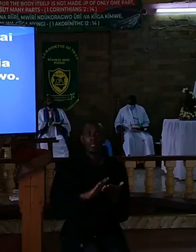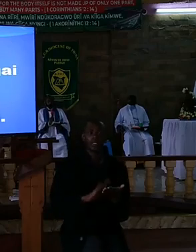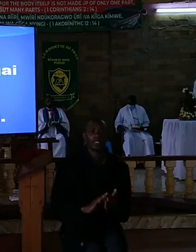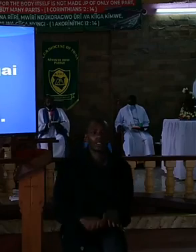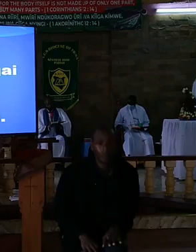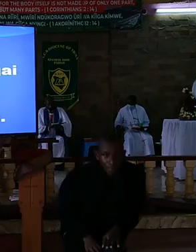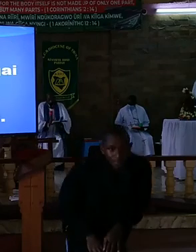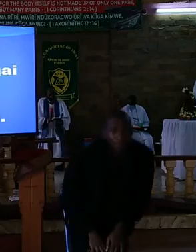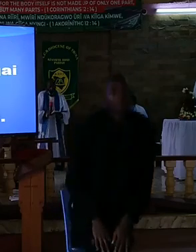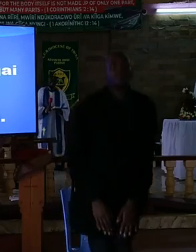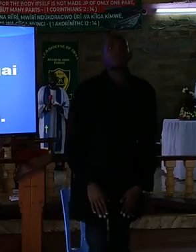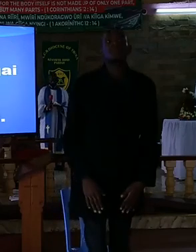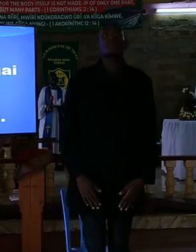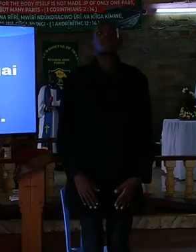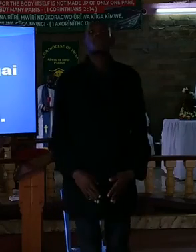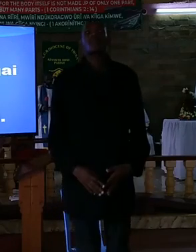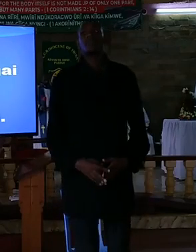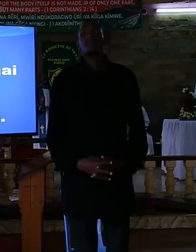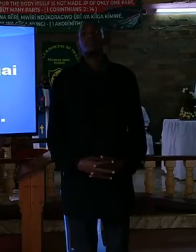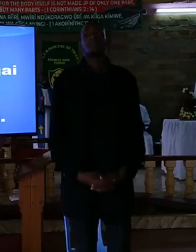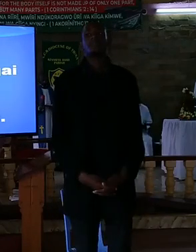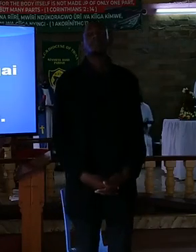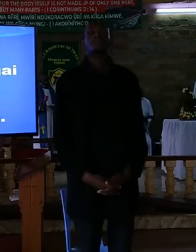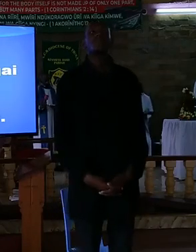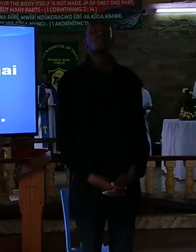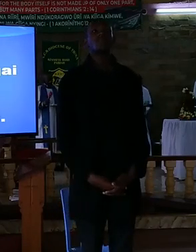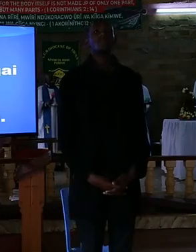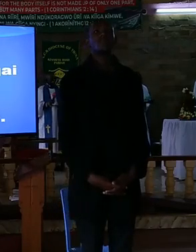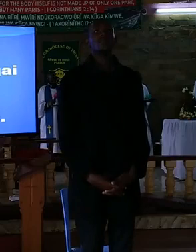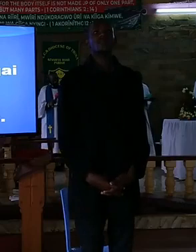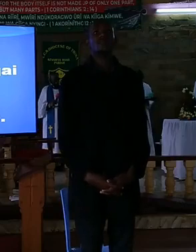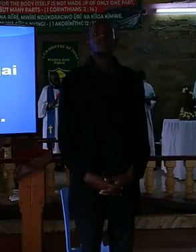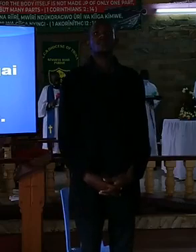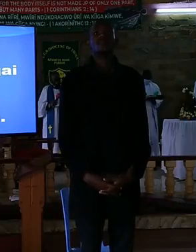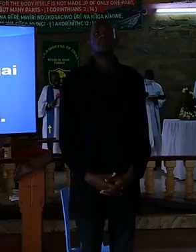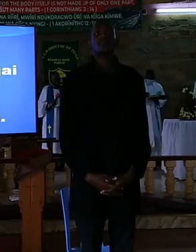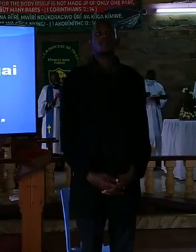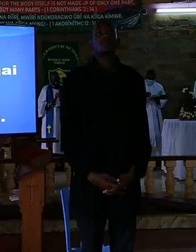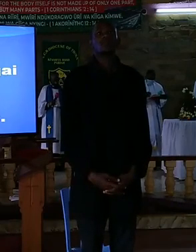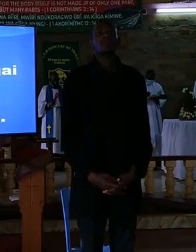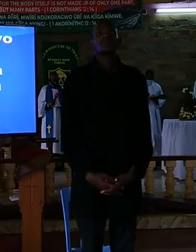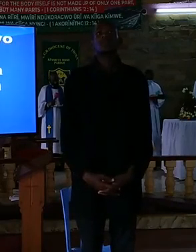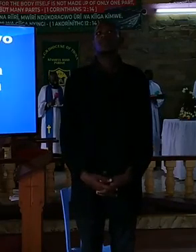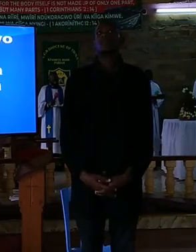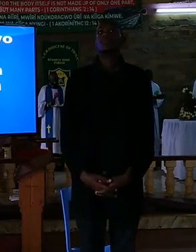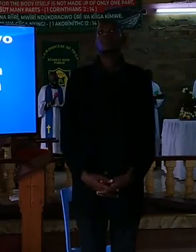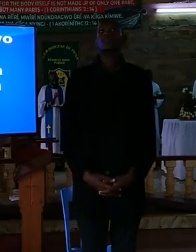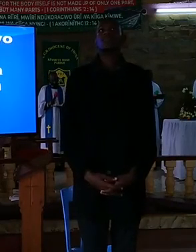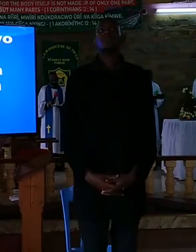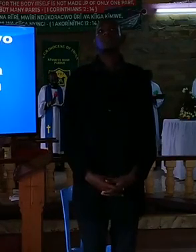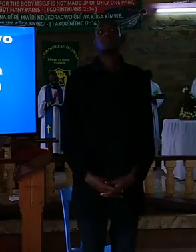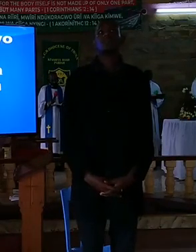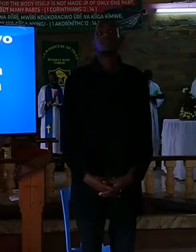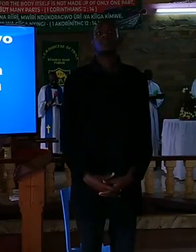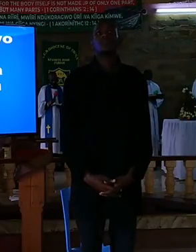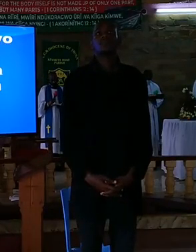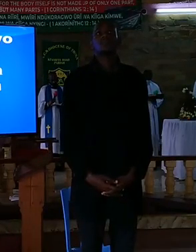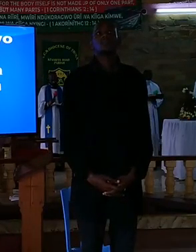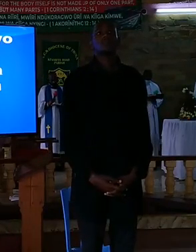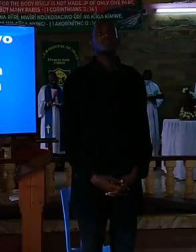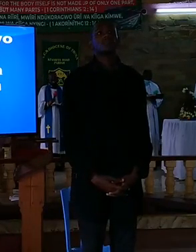turugame na iguru ithuothe kugocwo ukorwo giaku ngai ithe uria kiambiriria kia maundu mothe kugocwo ukorwo giaku